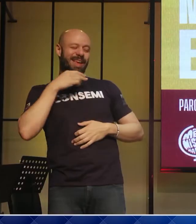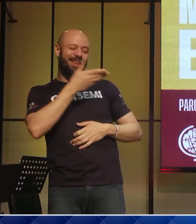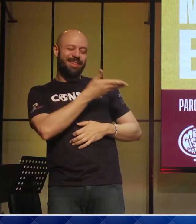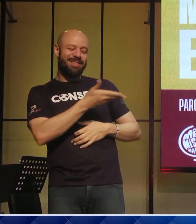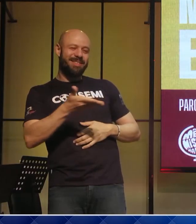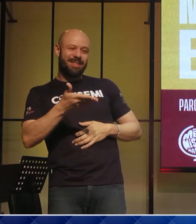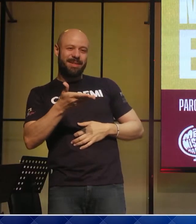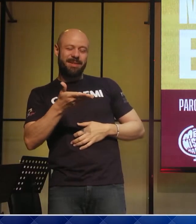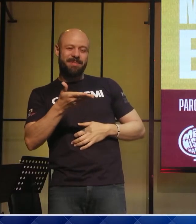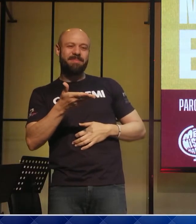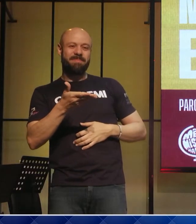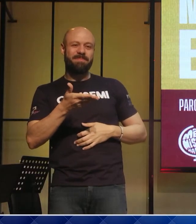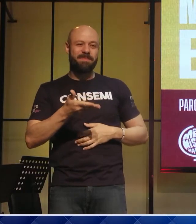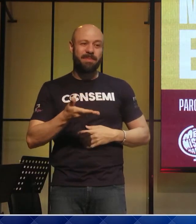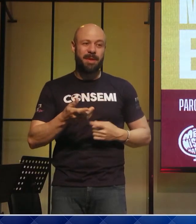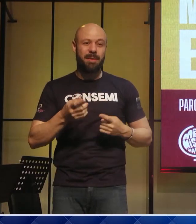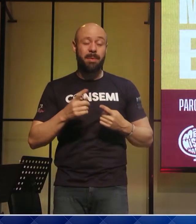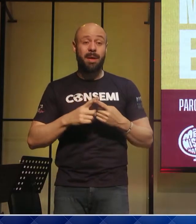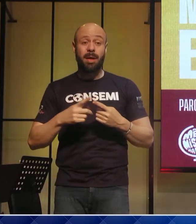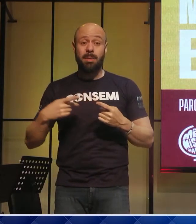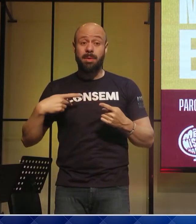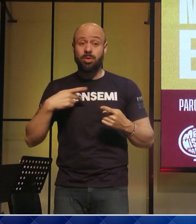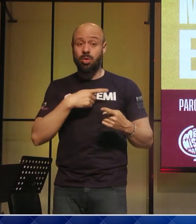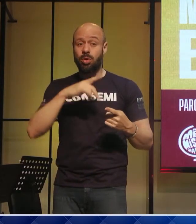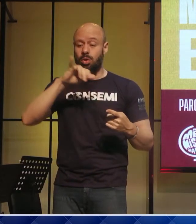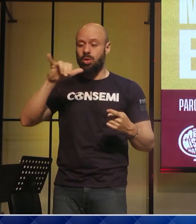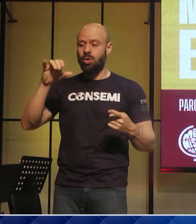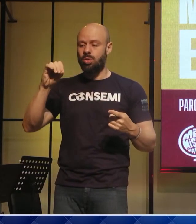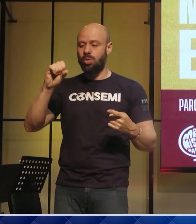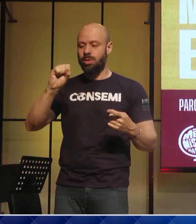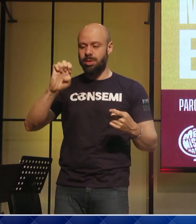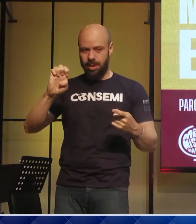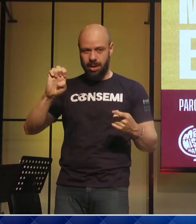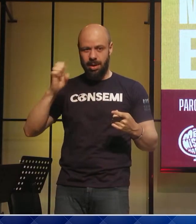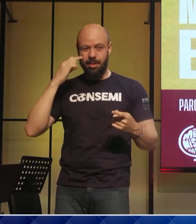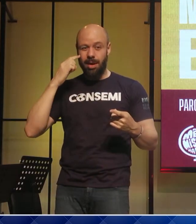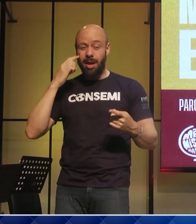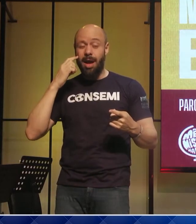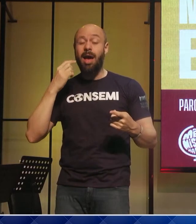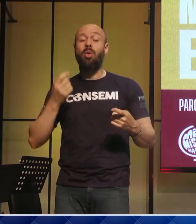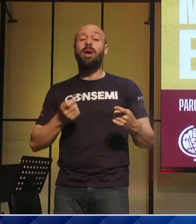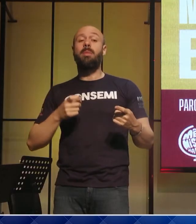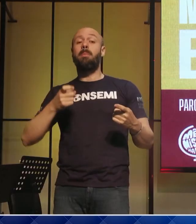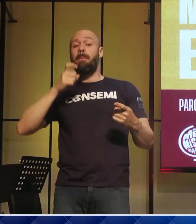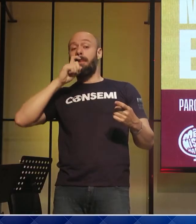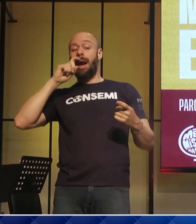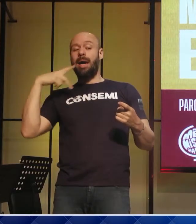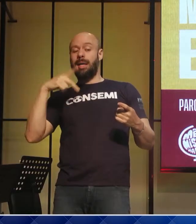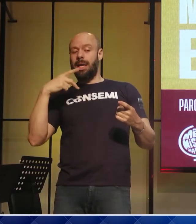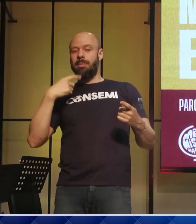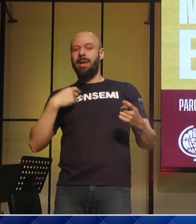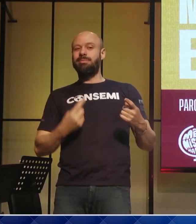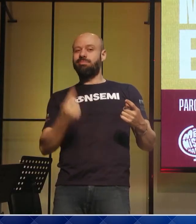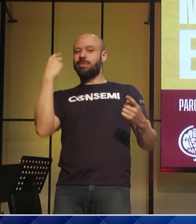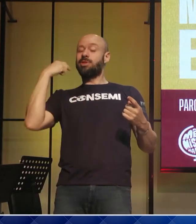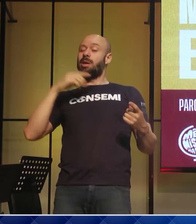Eu lamentei muito do pastor José não estar para curtir as bisnetas e os